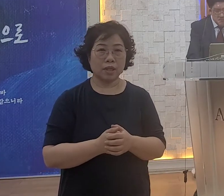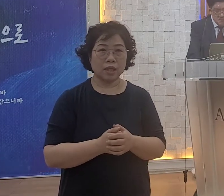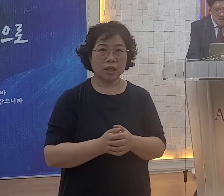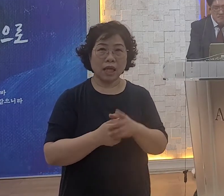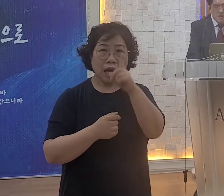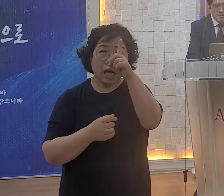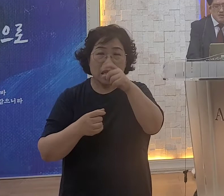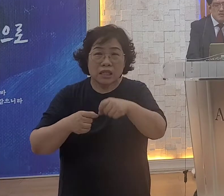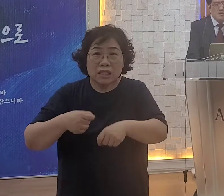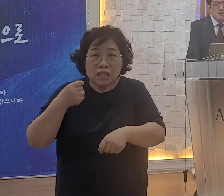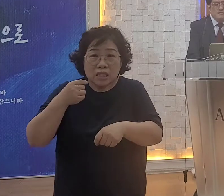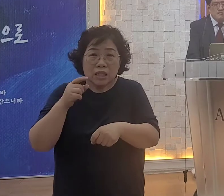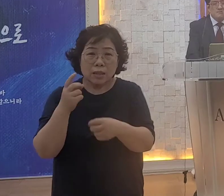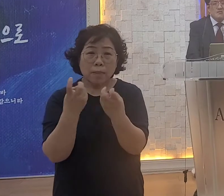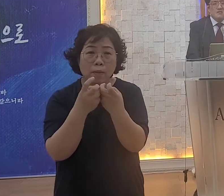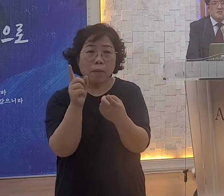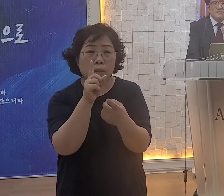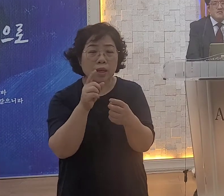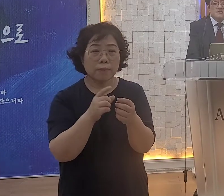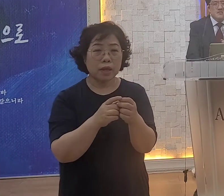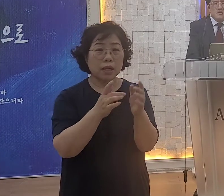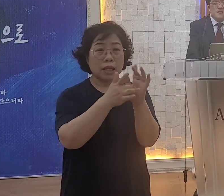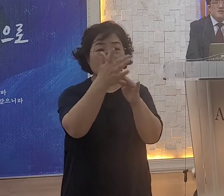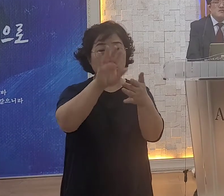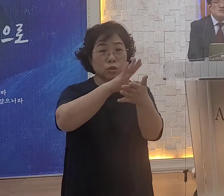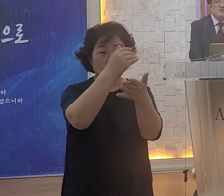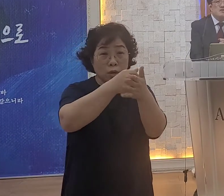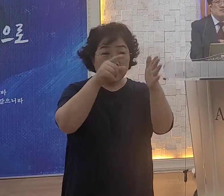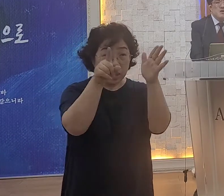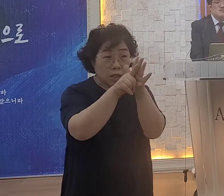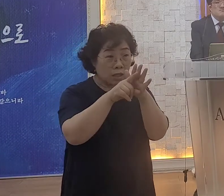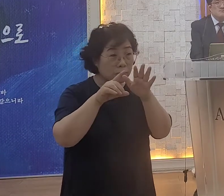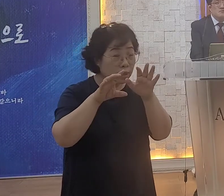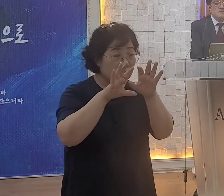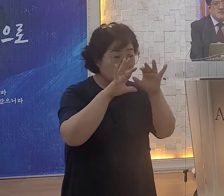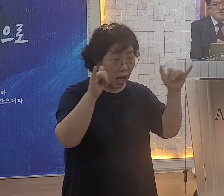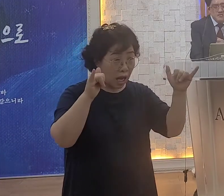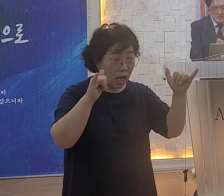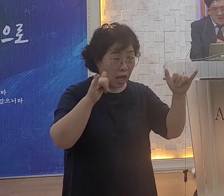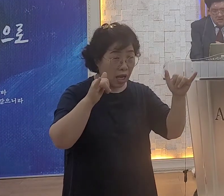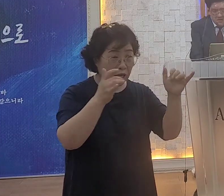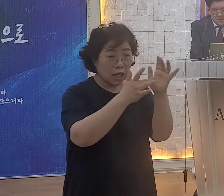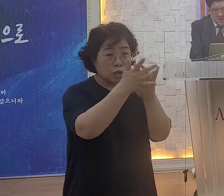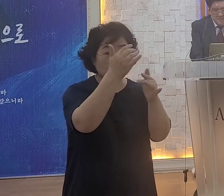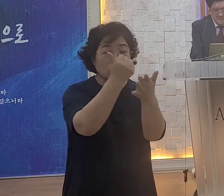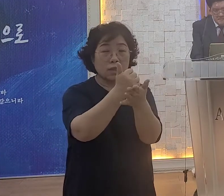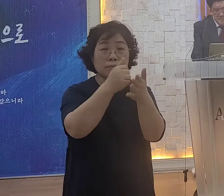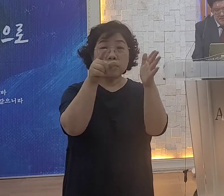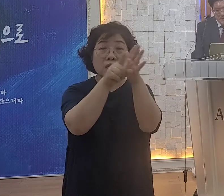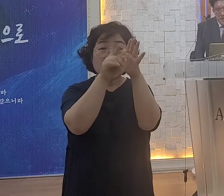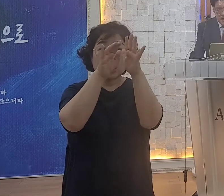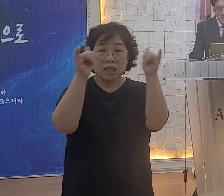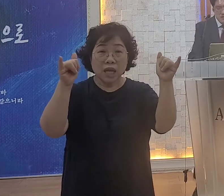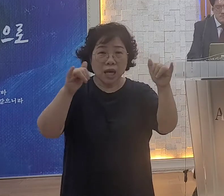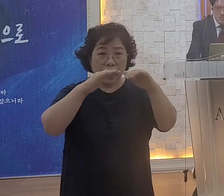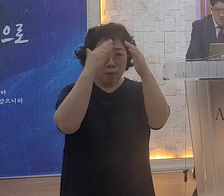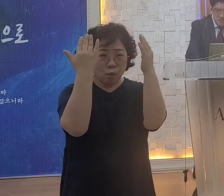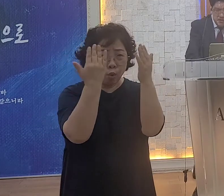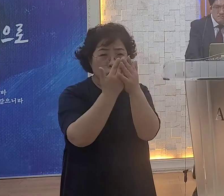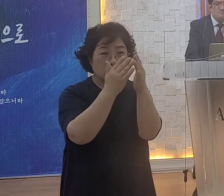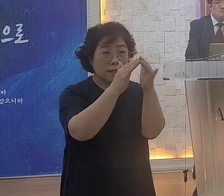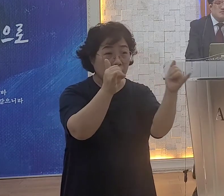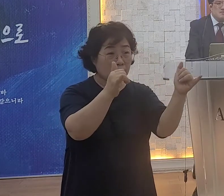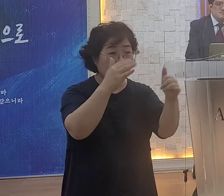그리스도를 믿음으로 말미암아 모든 믿는 자에, 즉 예수를 믿는 자에게 이렇게